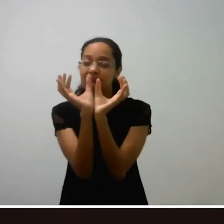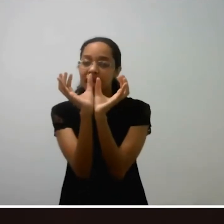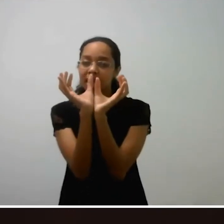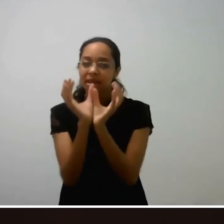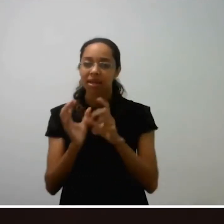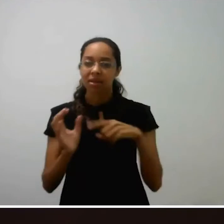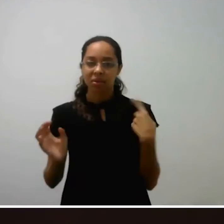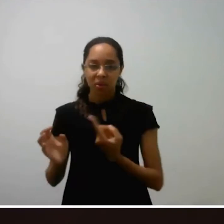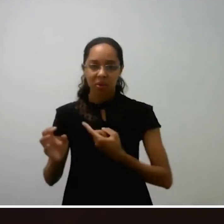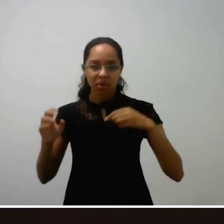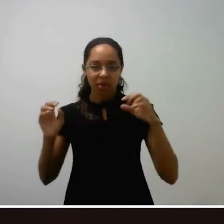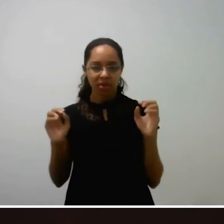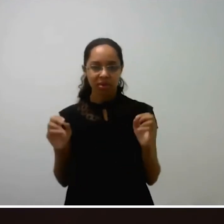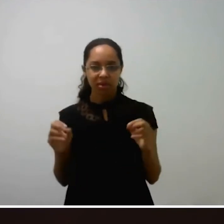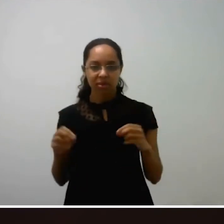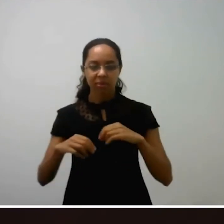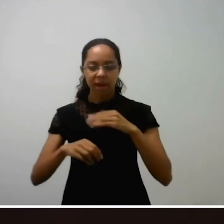pão